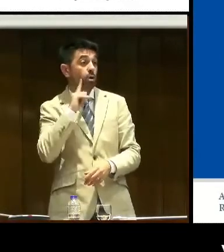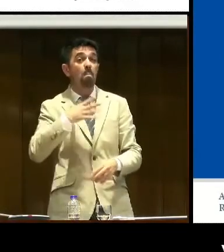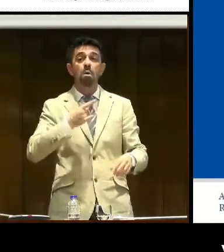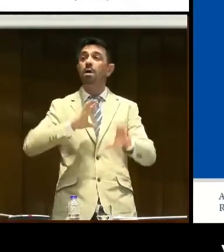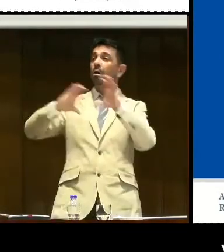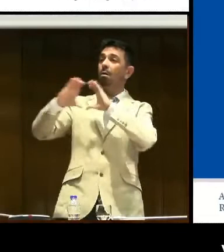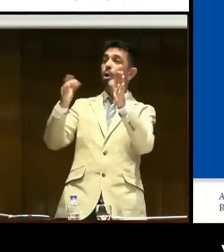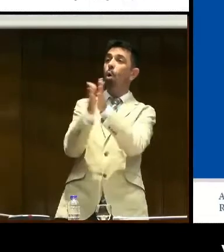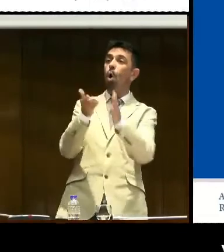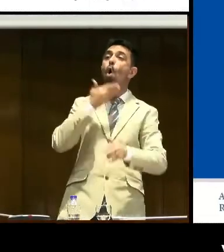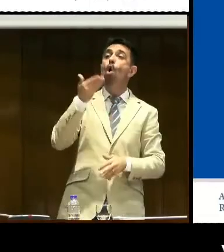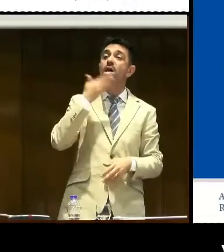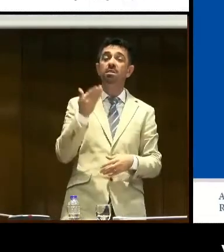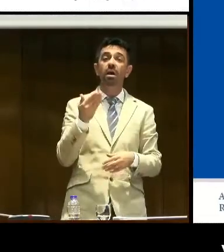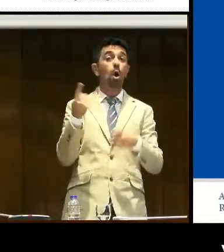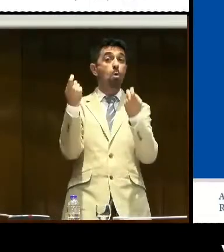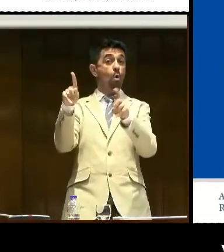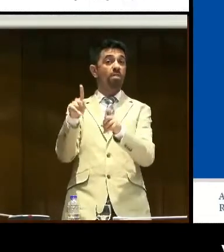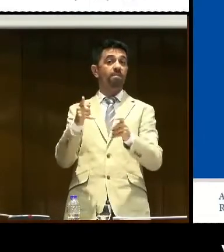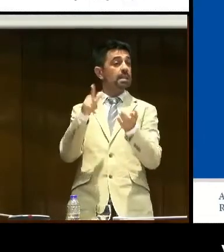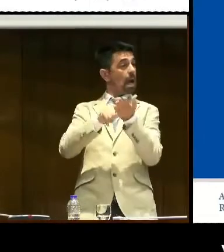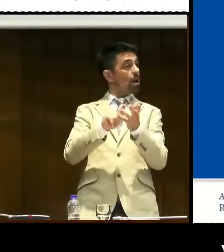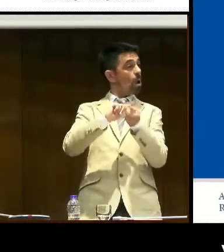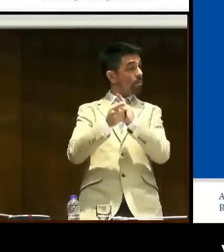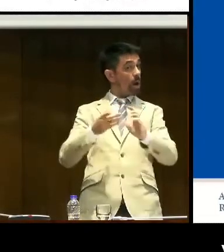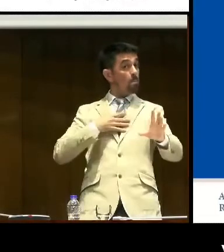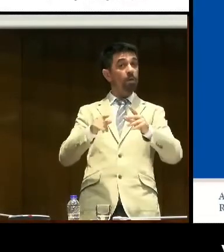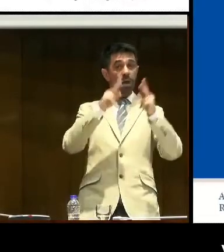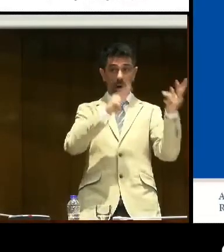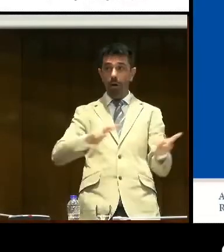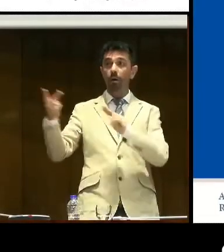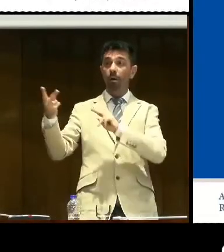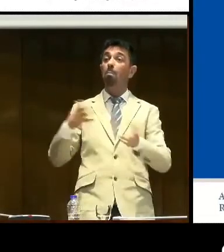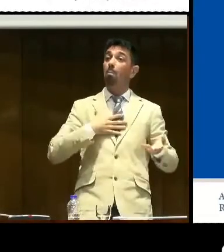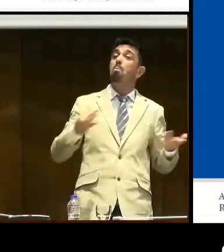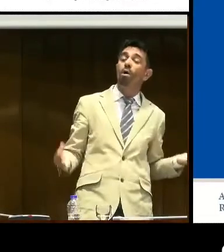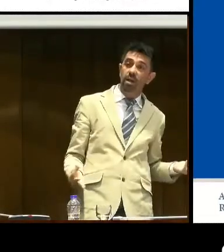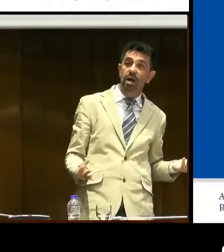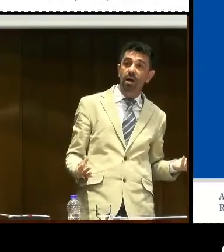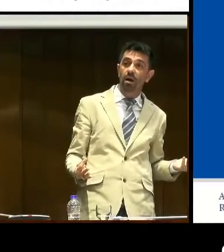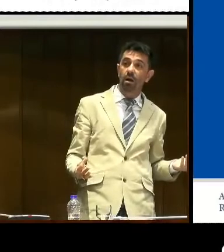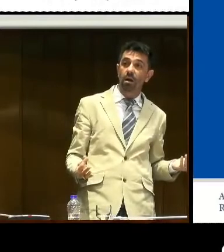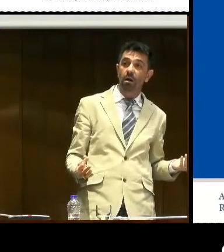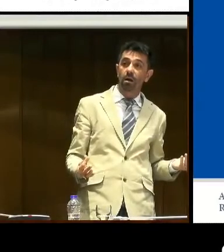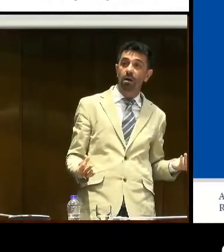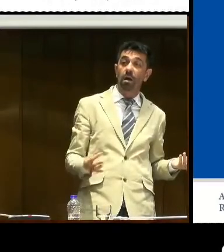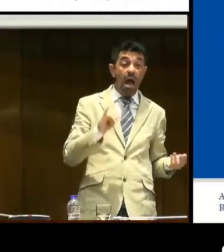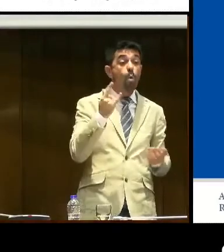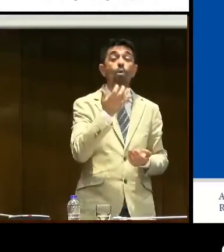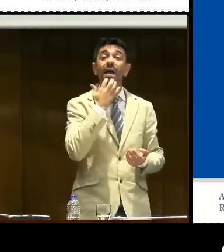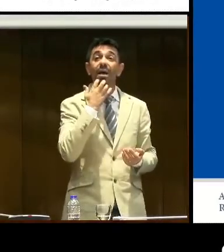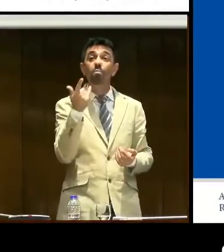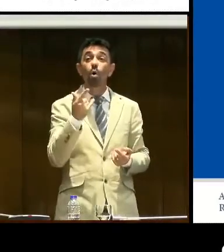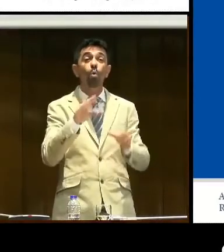otra oyente sin necesidad de cambiar de lengua. De hecho, un grupo de investigadores de